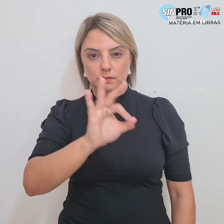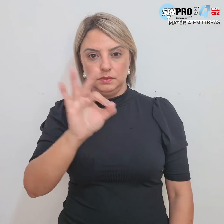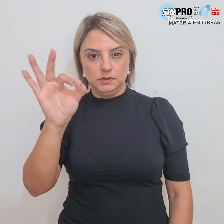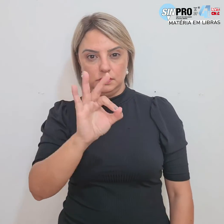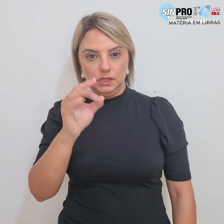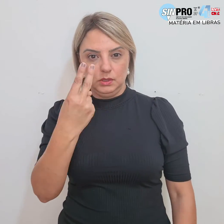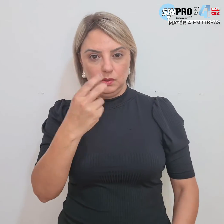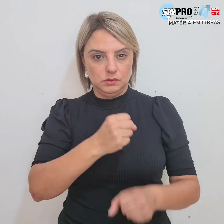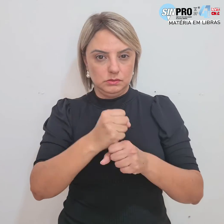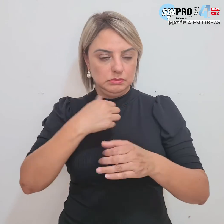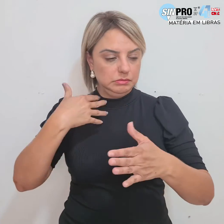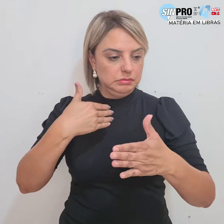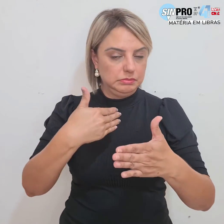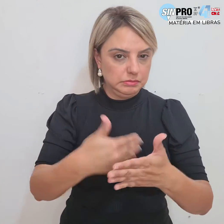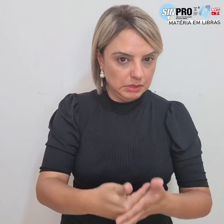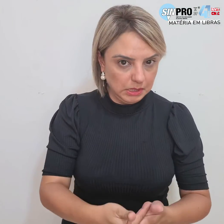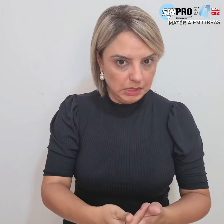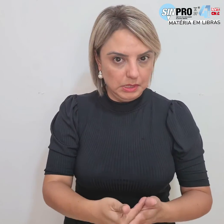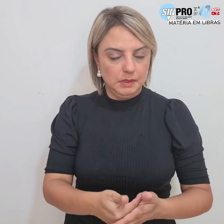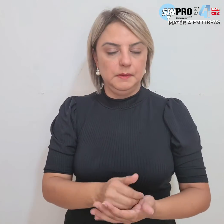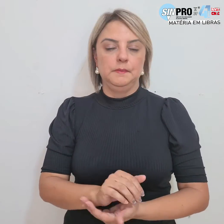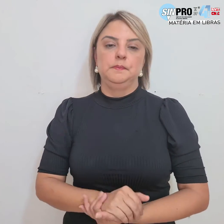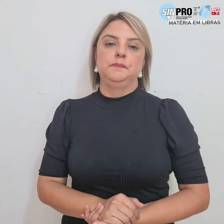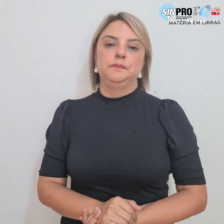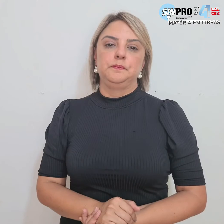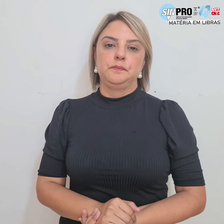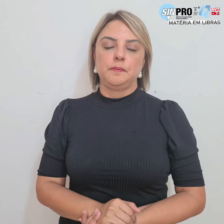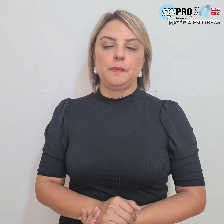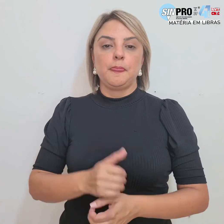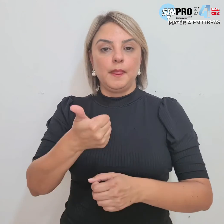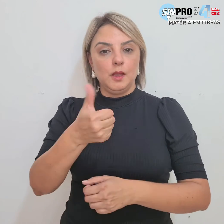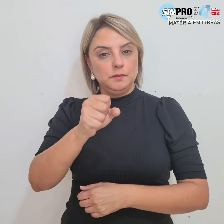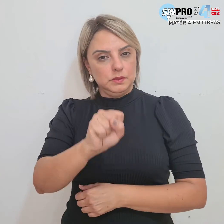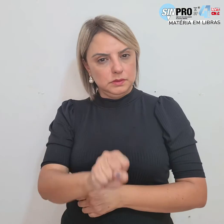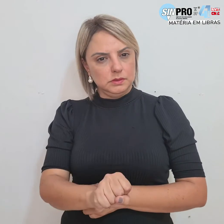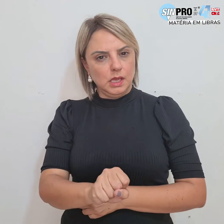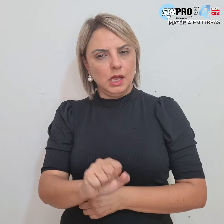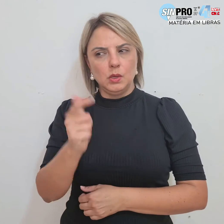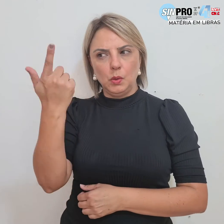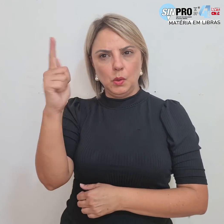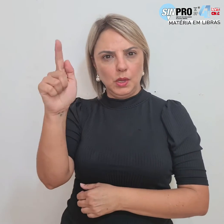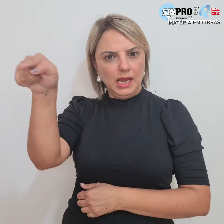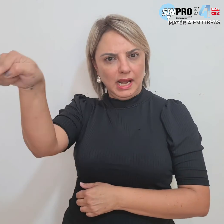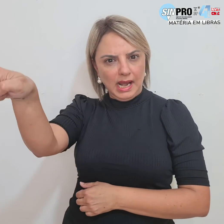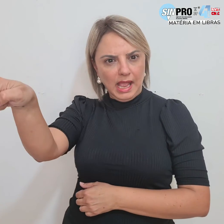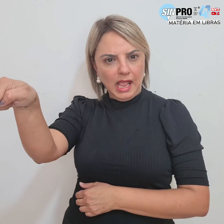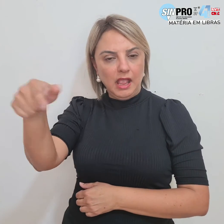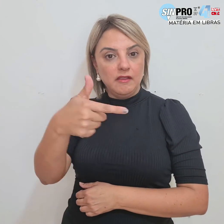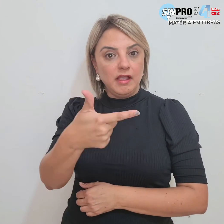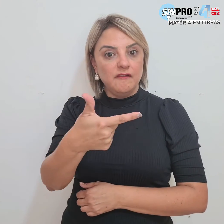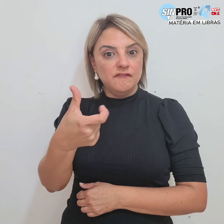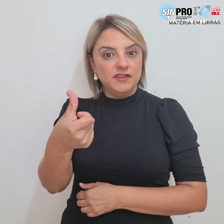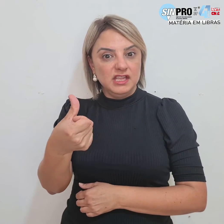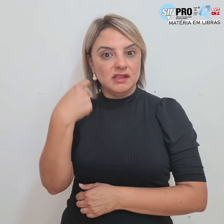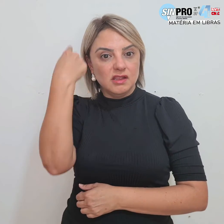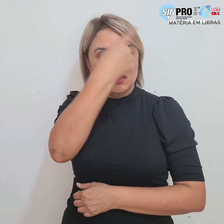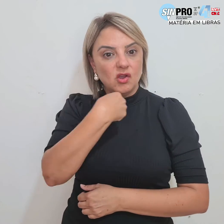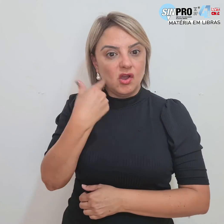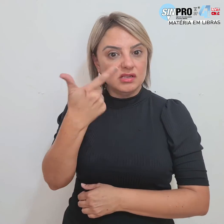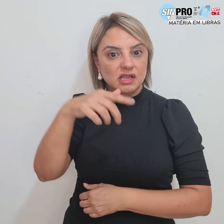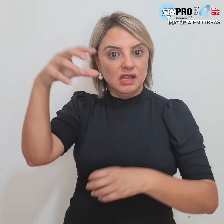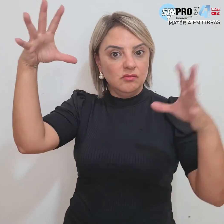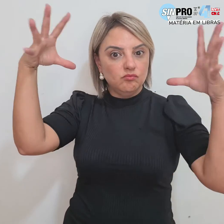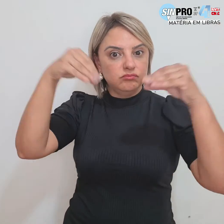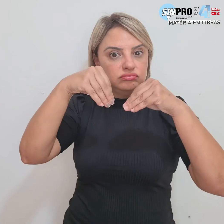34% nos últimos dois anos sob a gestão da ANEL. Em 2018, os goianos ficaram em média 26